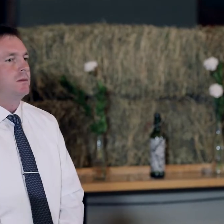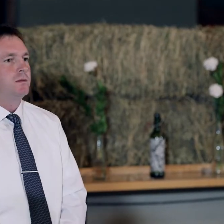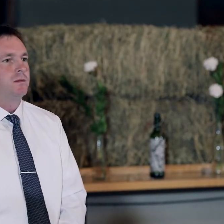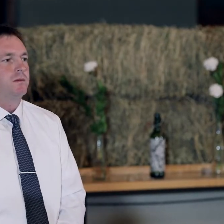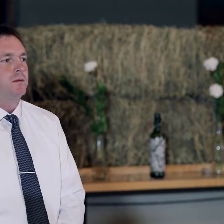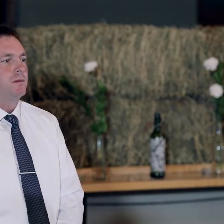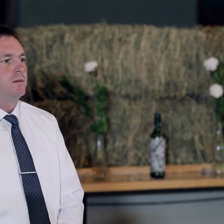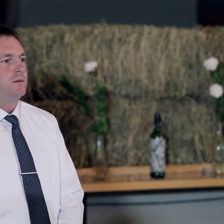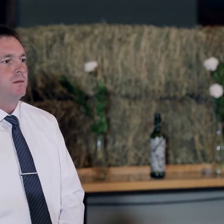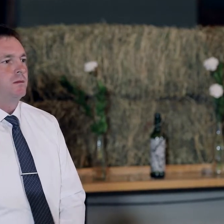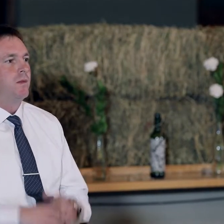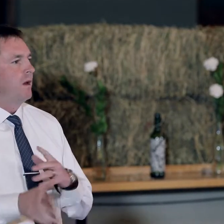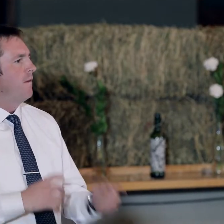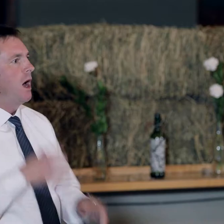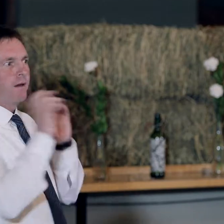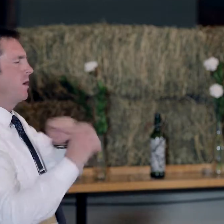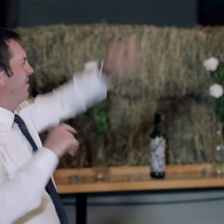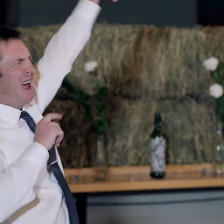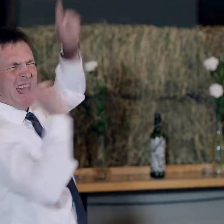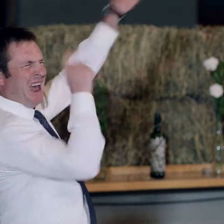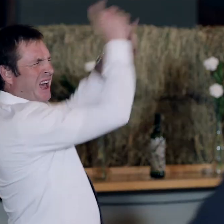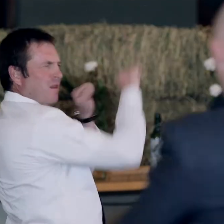down for all die vrienden van vera,